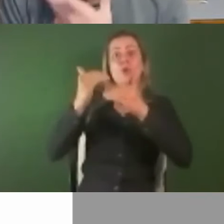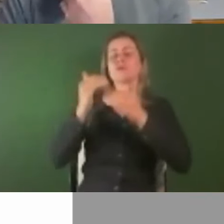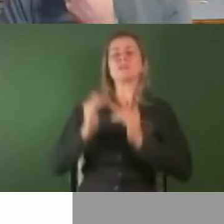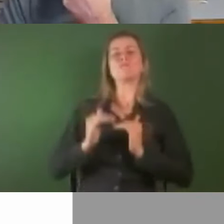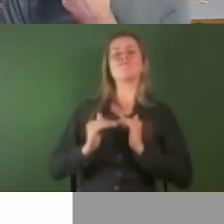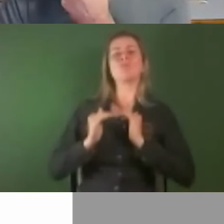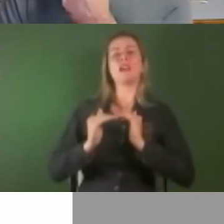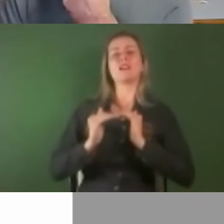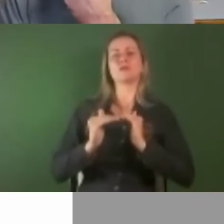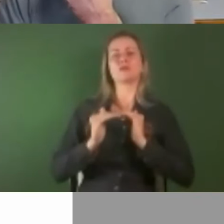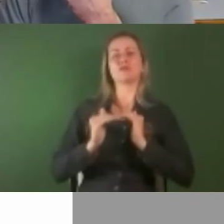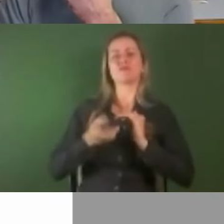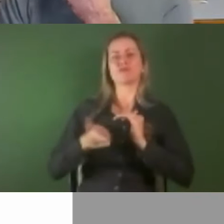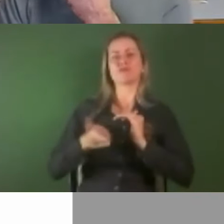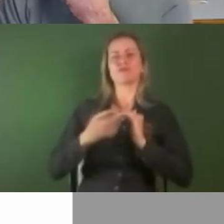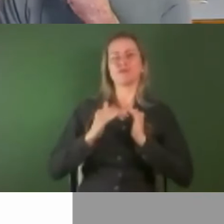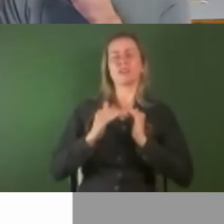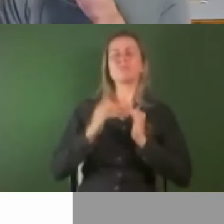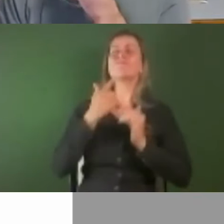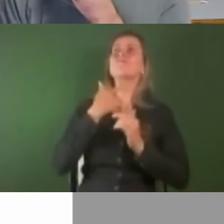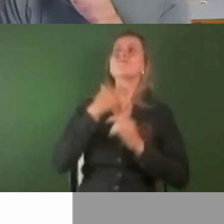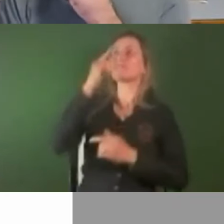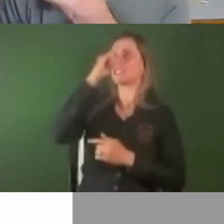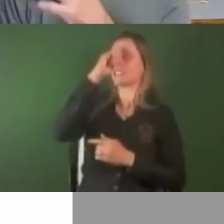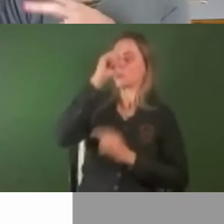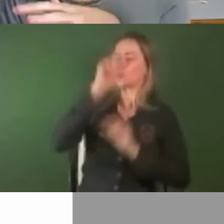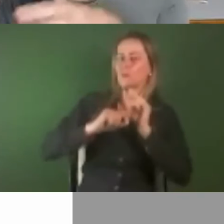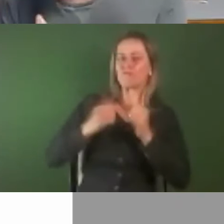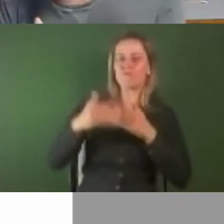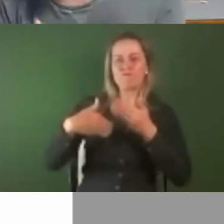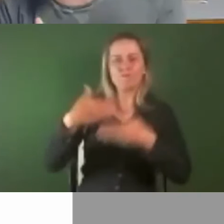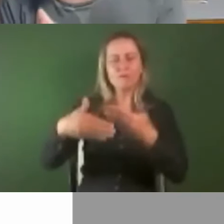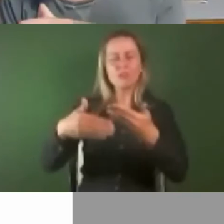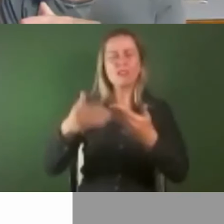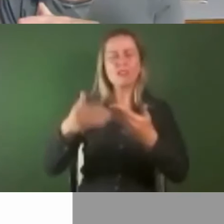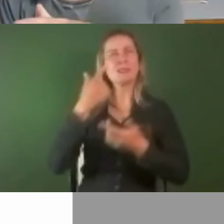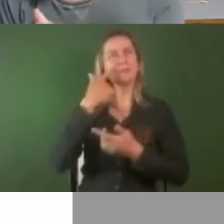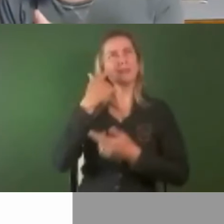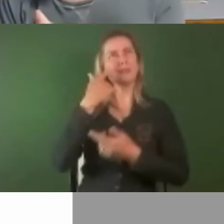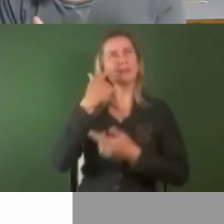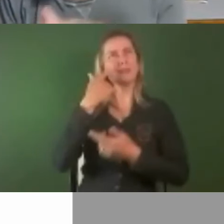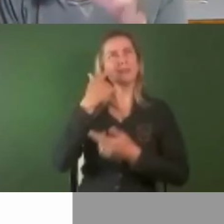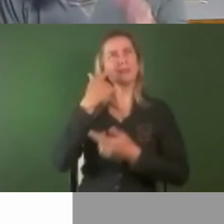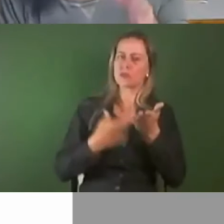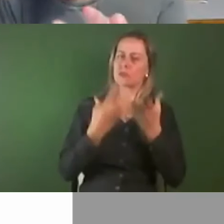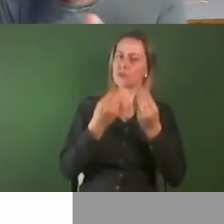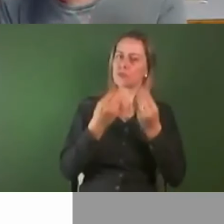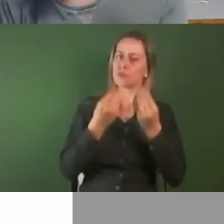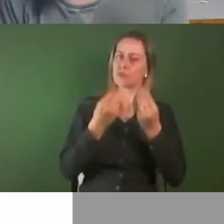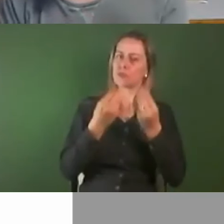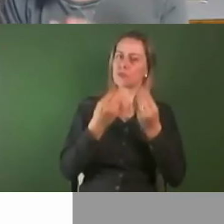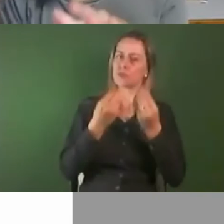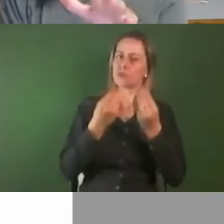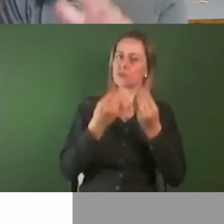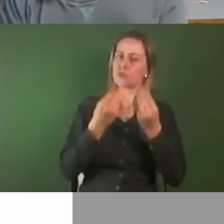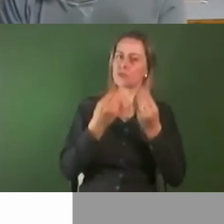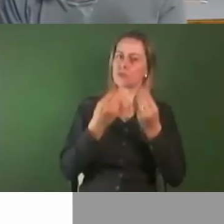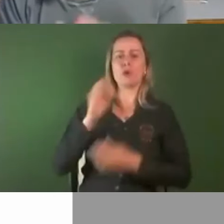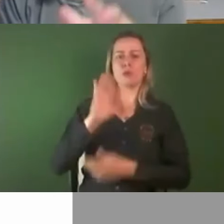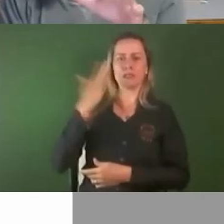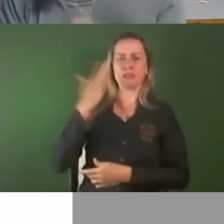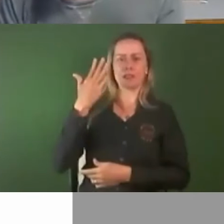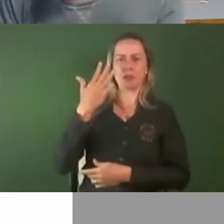para caminhar. E aí é interessante que, como haviam muitas revistas de fotografia, muitas das coisas que nós